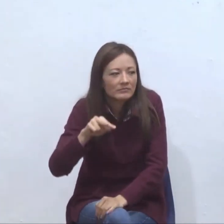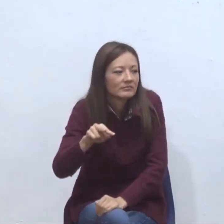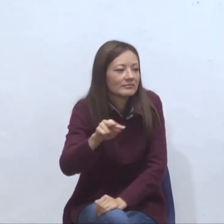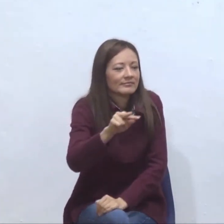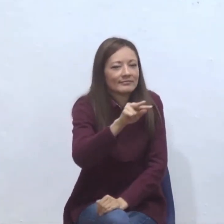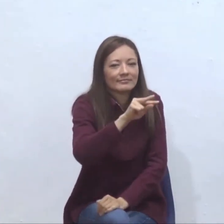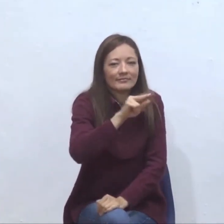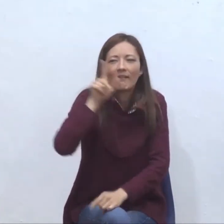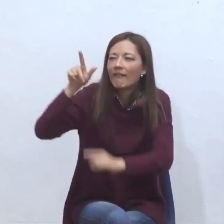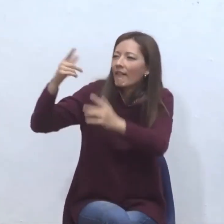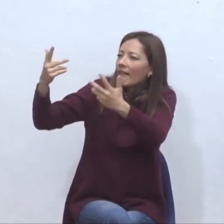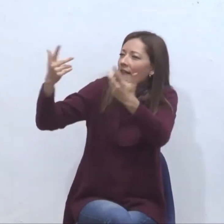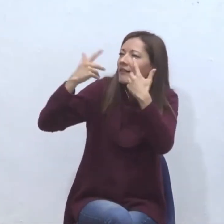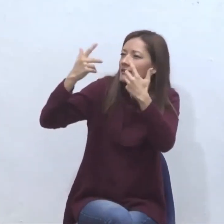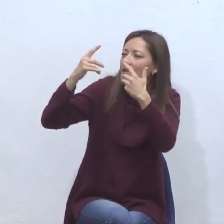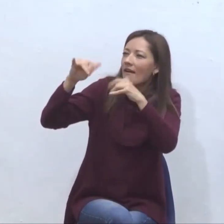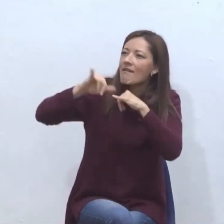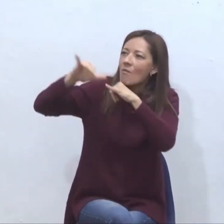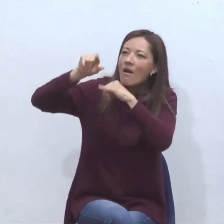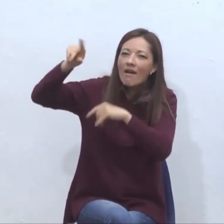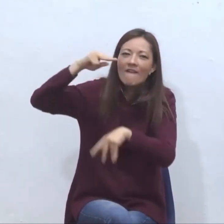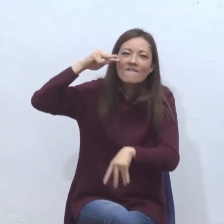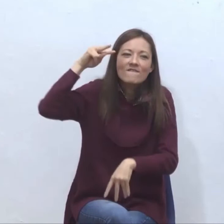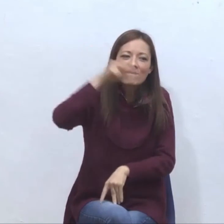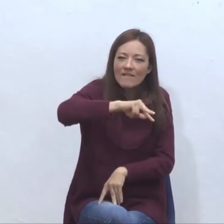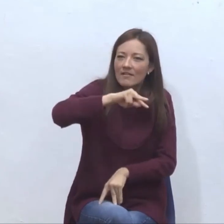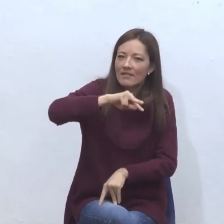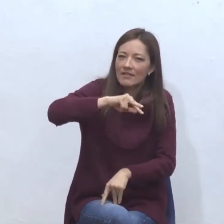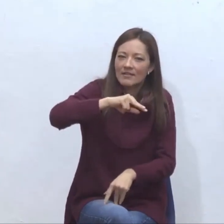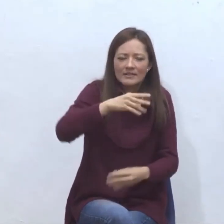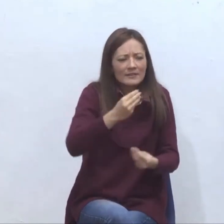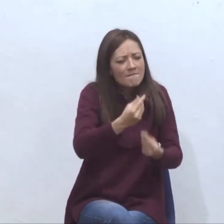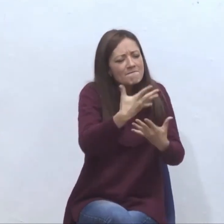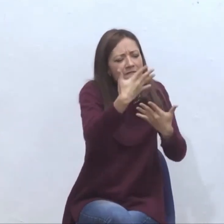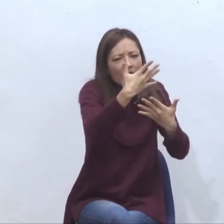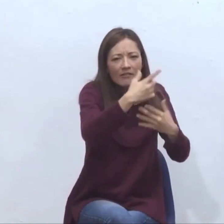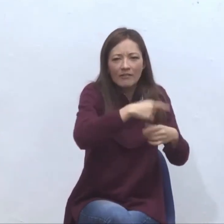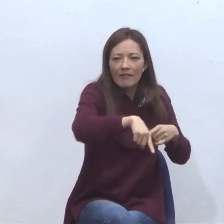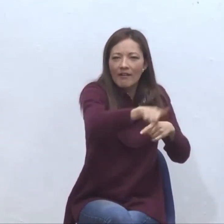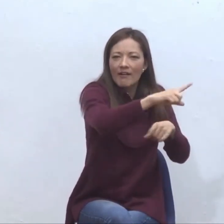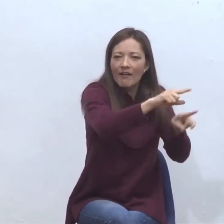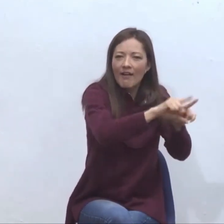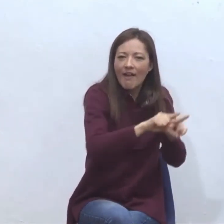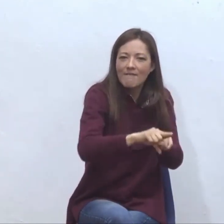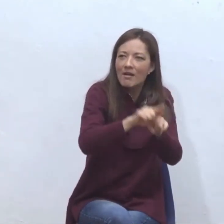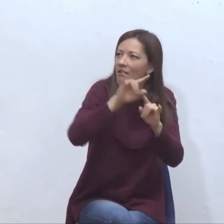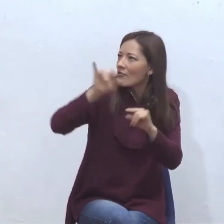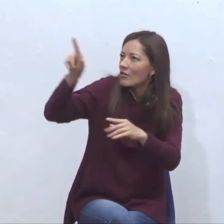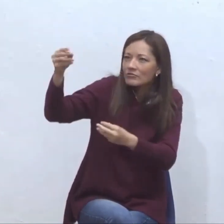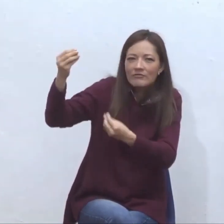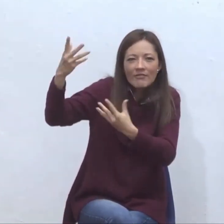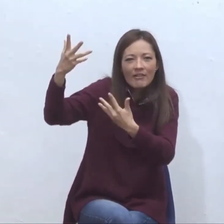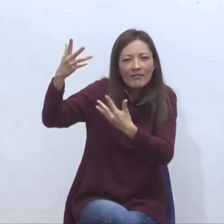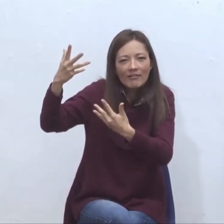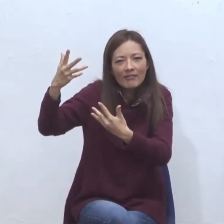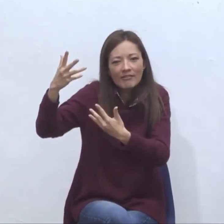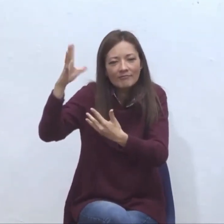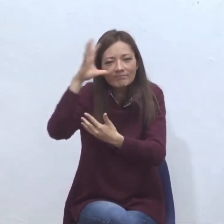que nos enseñara a ver como Él ve, a apreciar al hermano como Él lo aprecia. Y